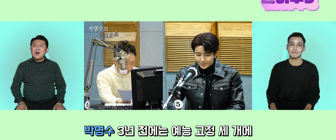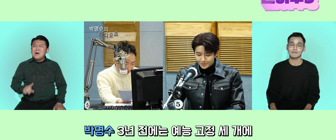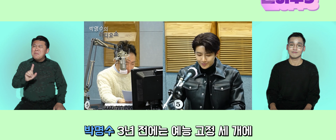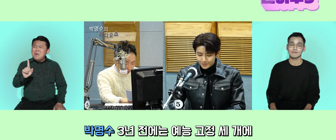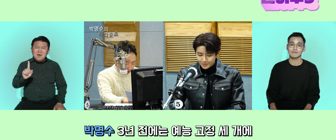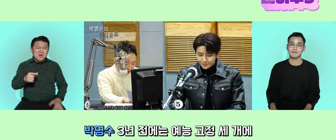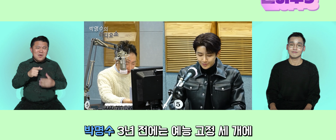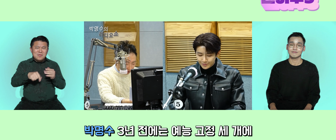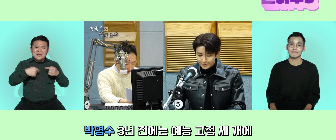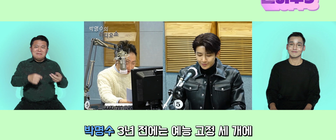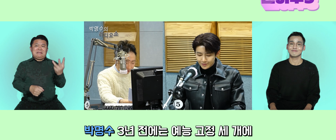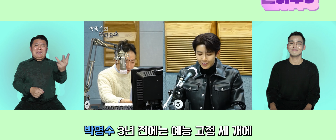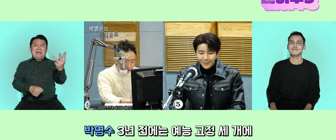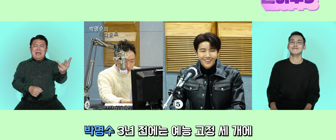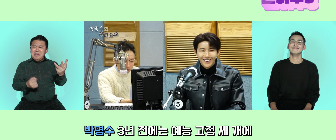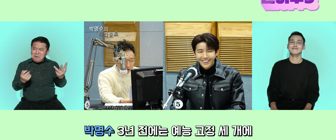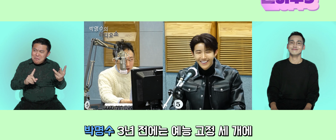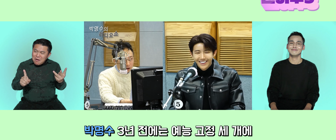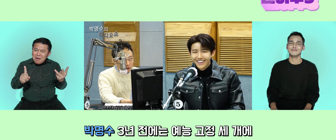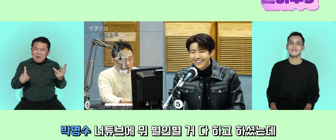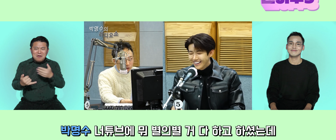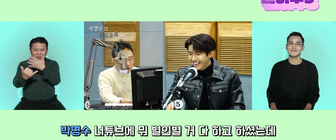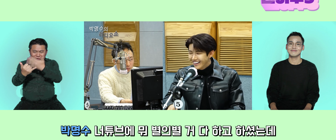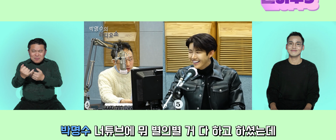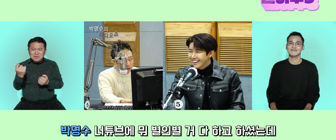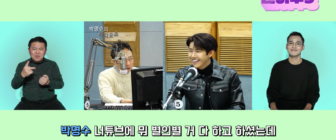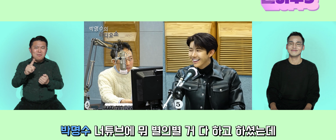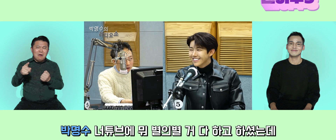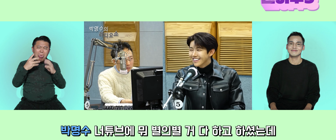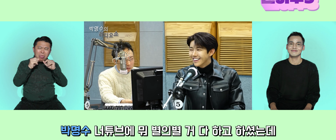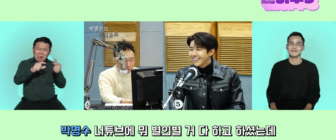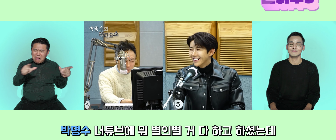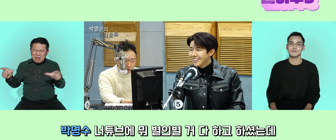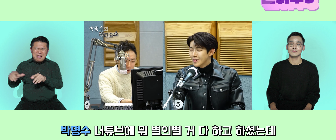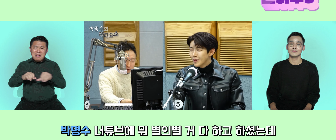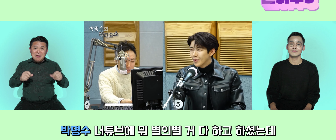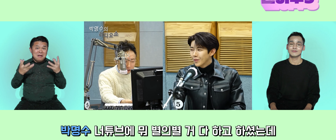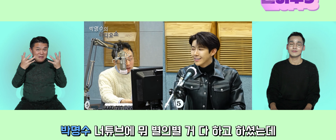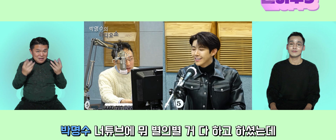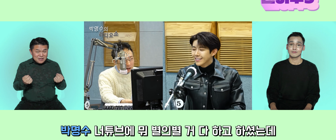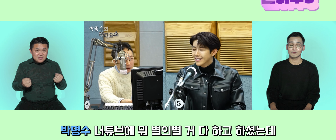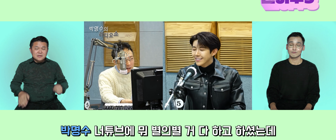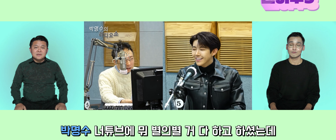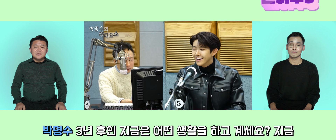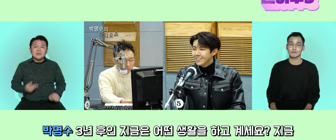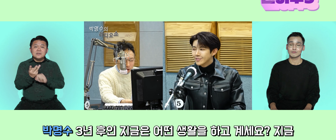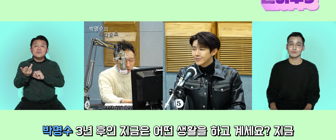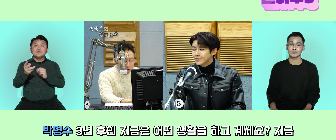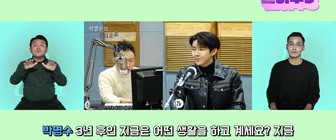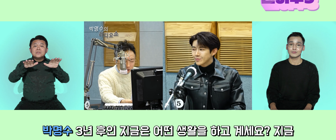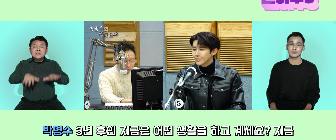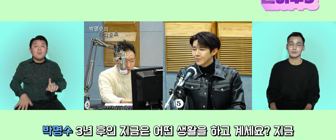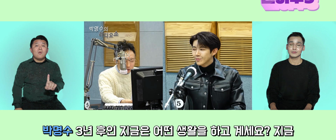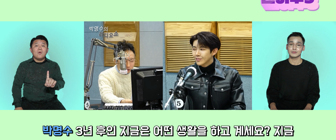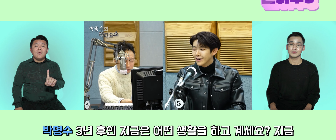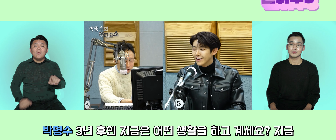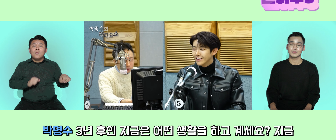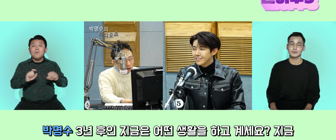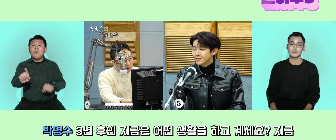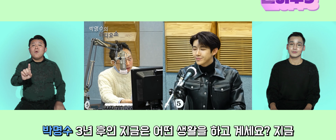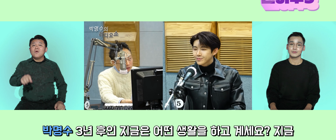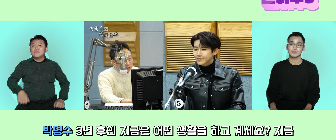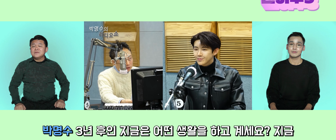예능 고정세계에 너튜브에 별의별 것 다 하고 하셨는데 3년 후인 지금은